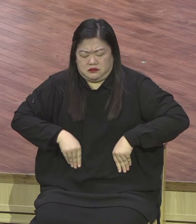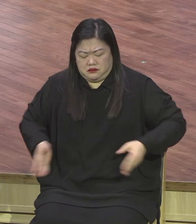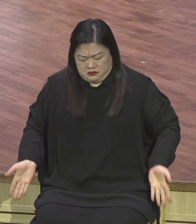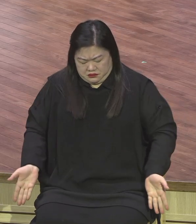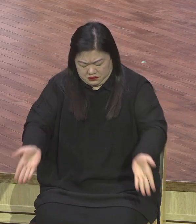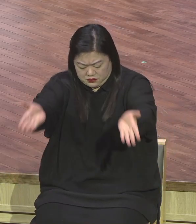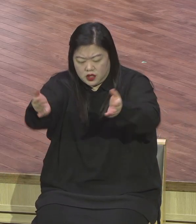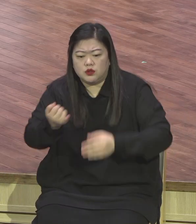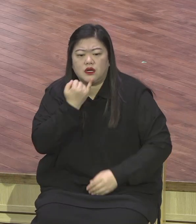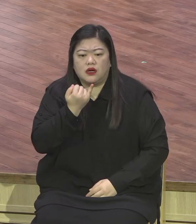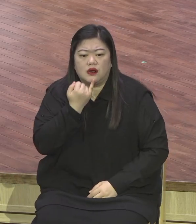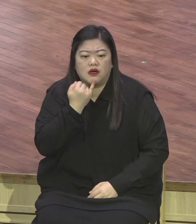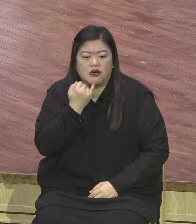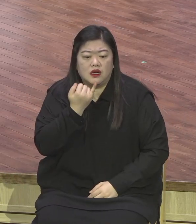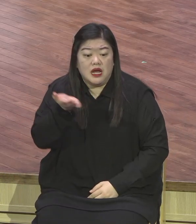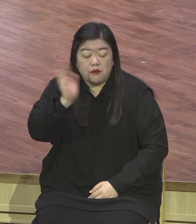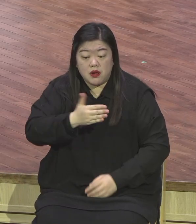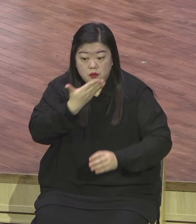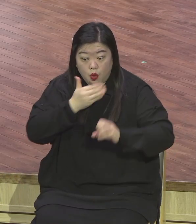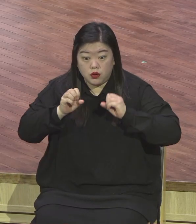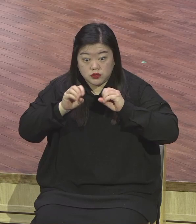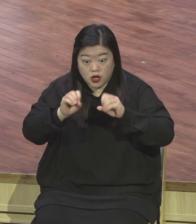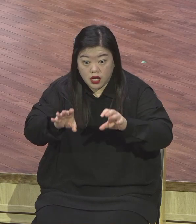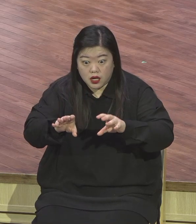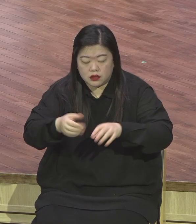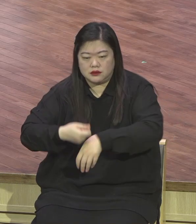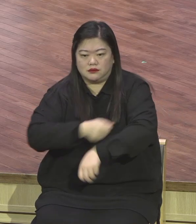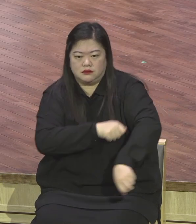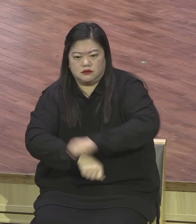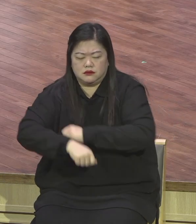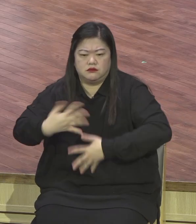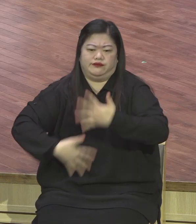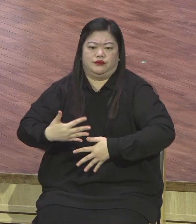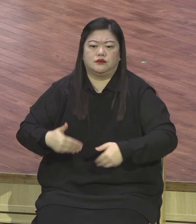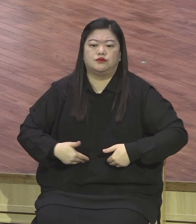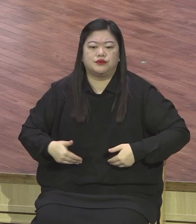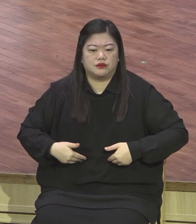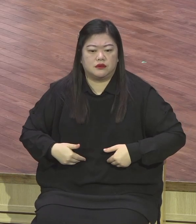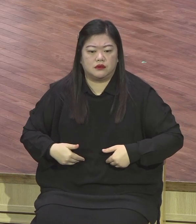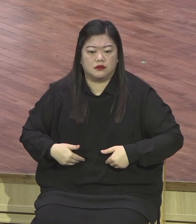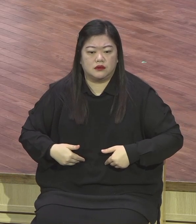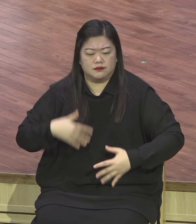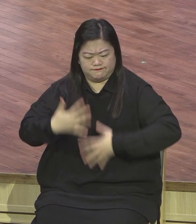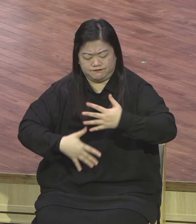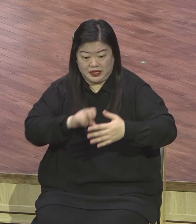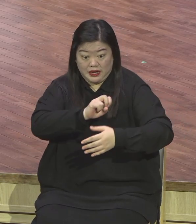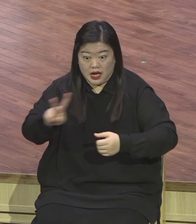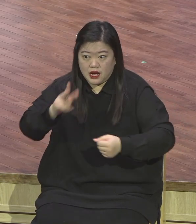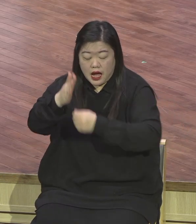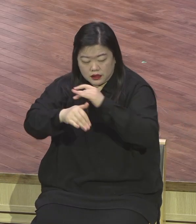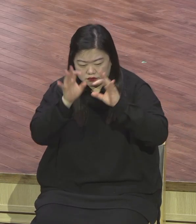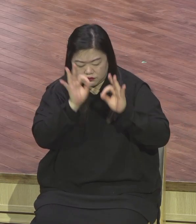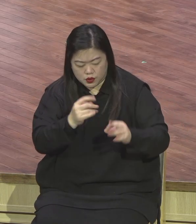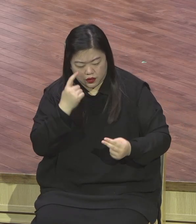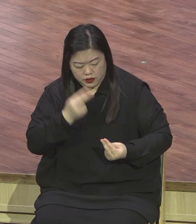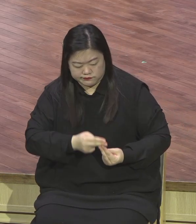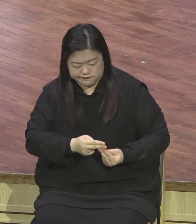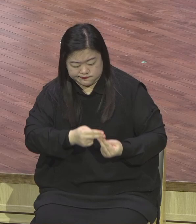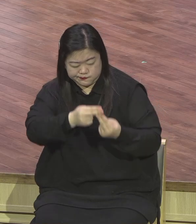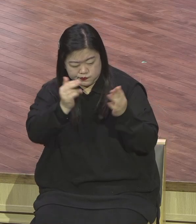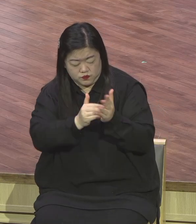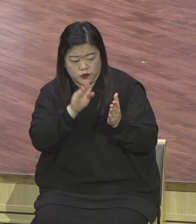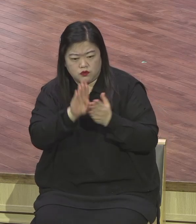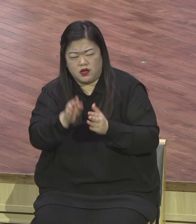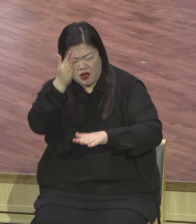다 양보하고 다 얻게 돼요 백배로 갚아주신다고 이런